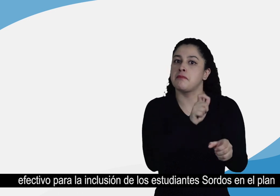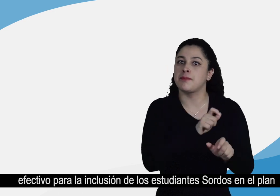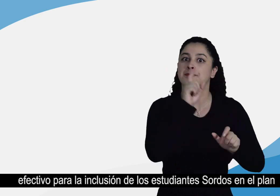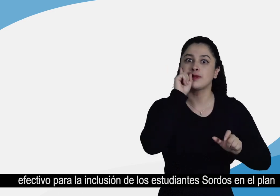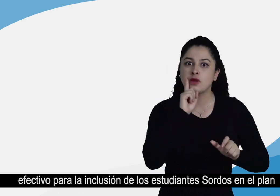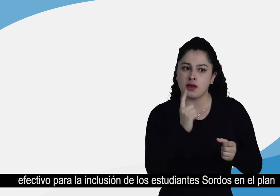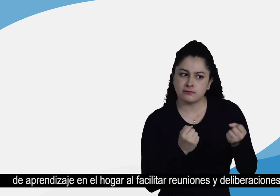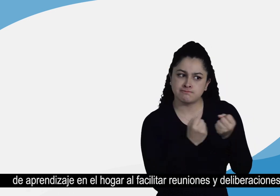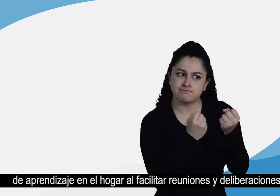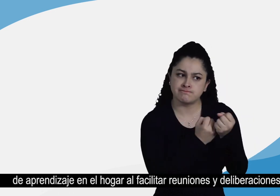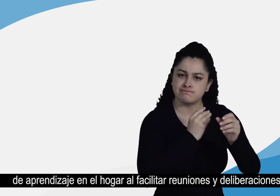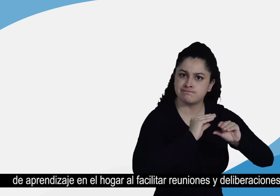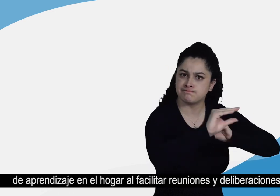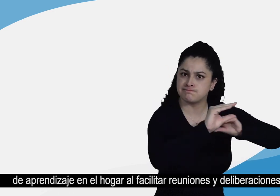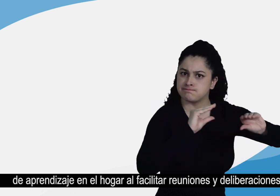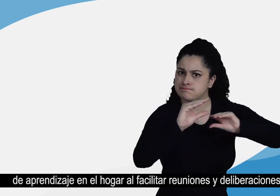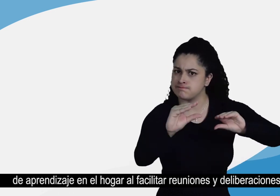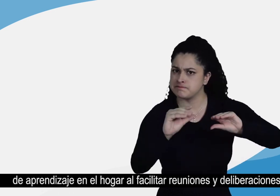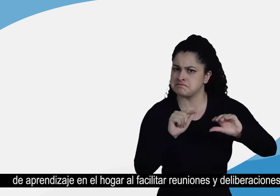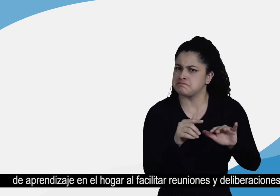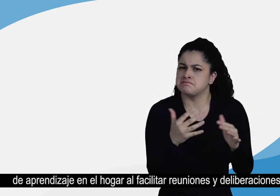En el plan de aprendizaje en el hogar